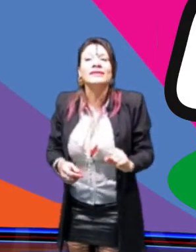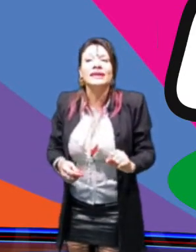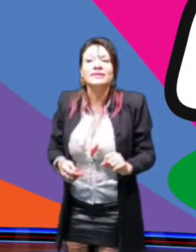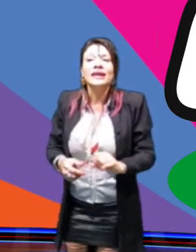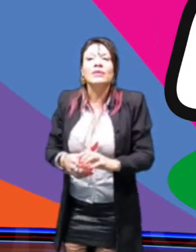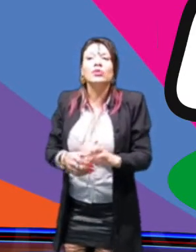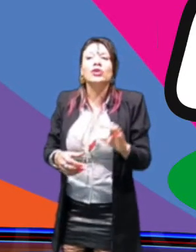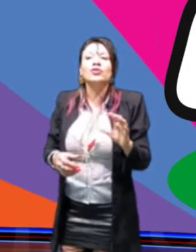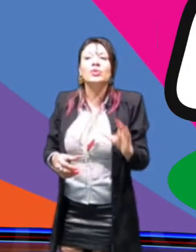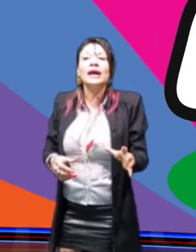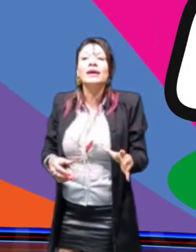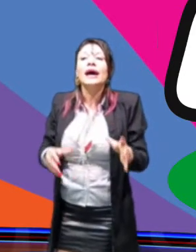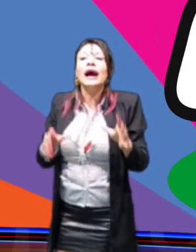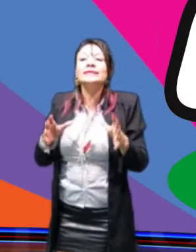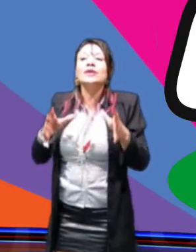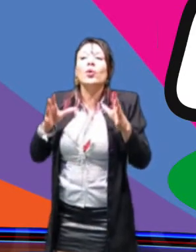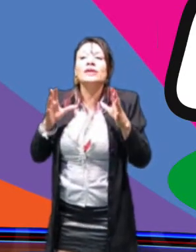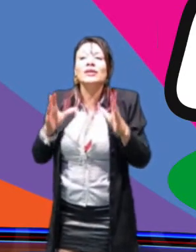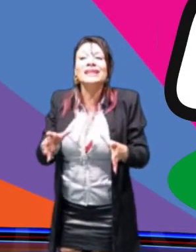43.353, el monto que subirá a